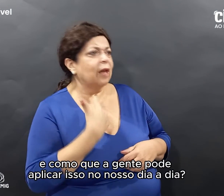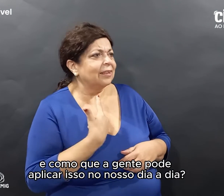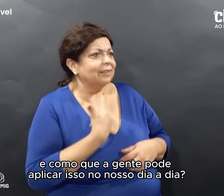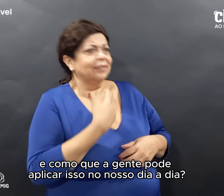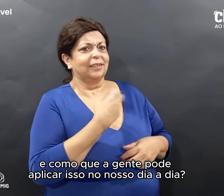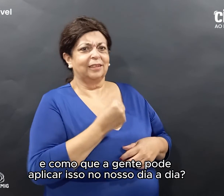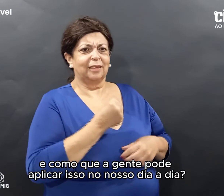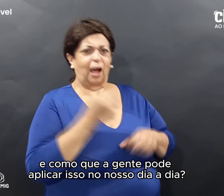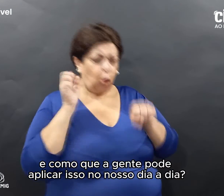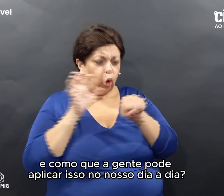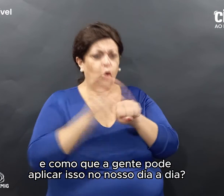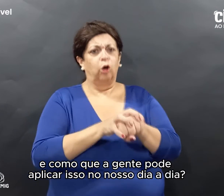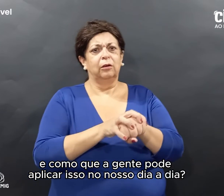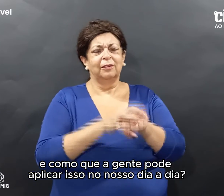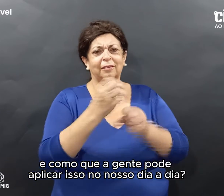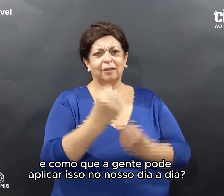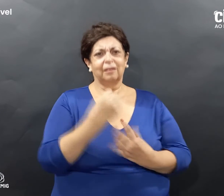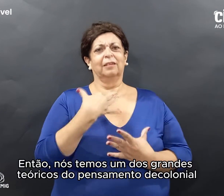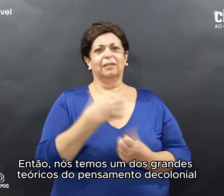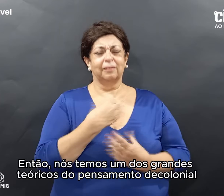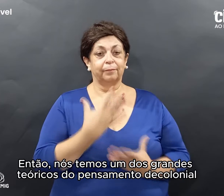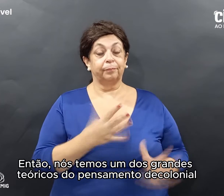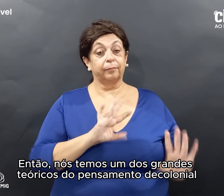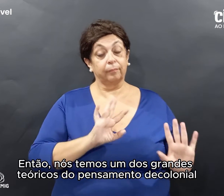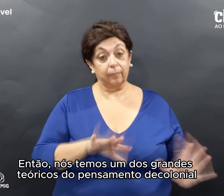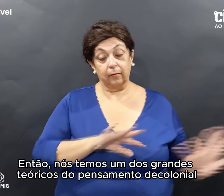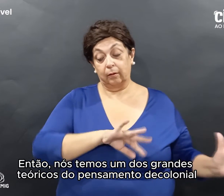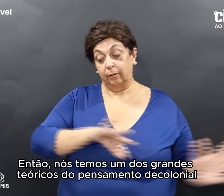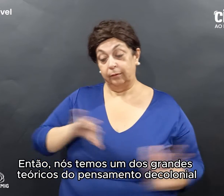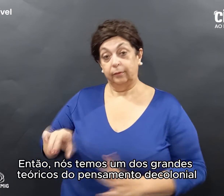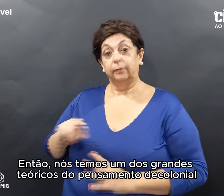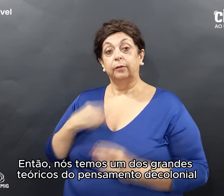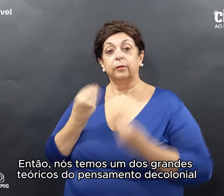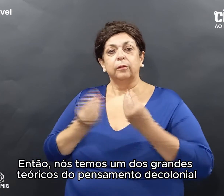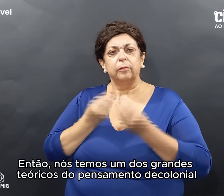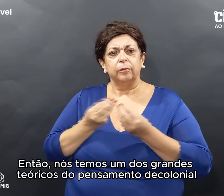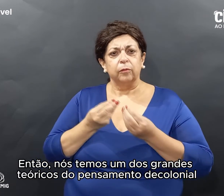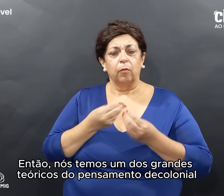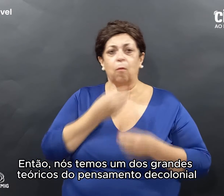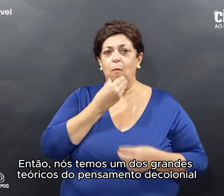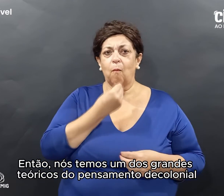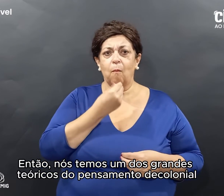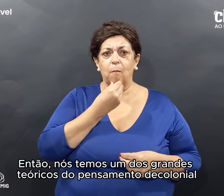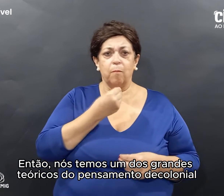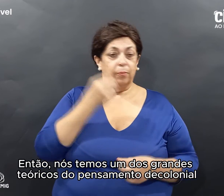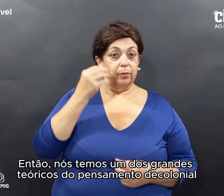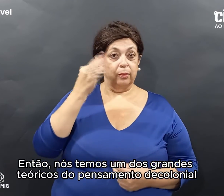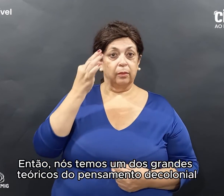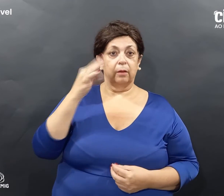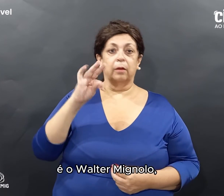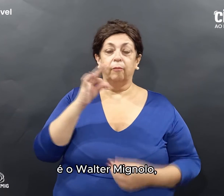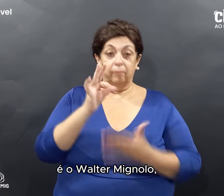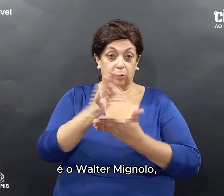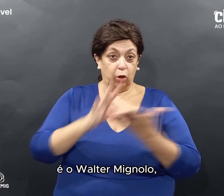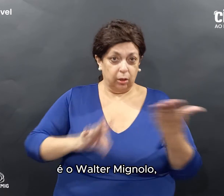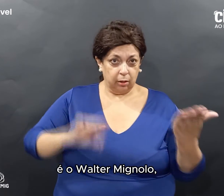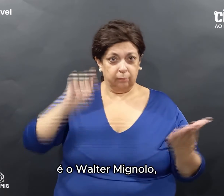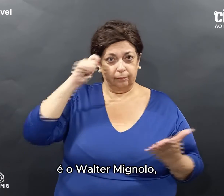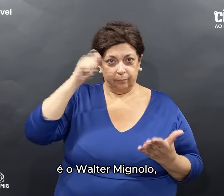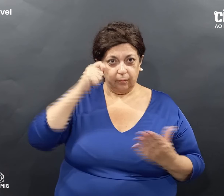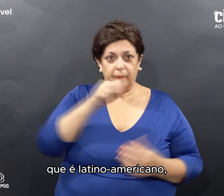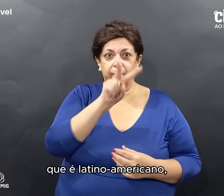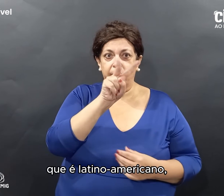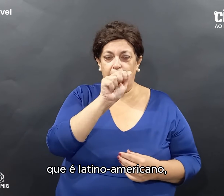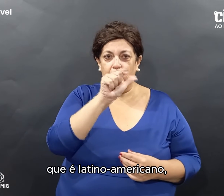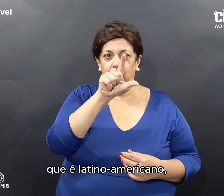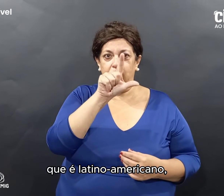gente pode aplicar isso no nosso dia a dia. Então, nós temos um dos grandes teóricos, né, do pensamento decolonial, é o Walter